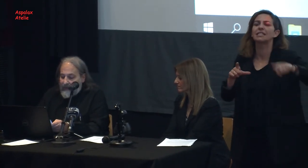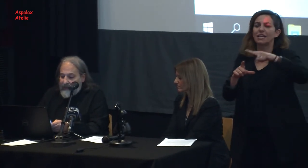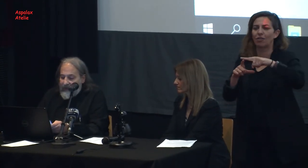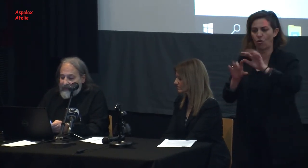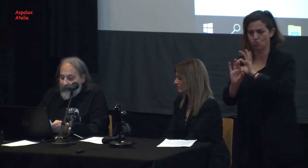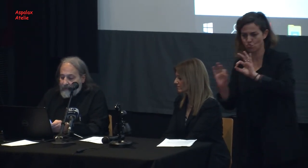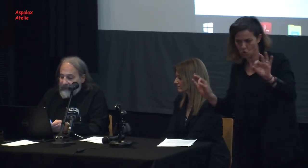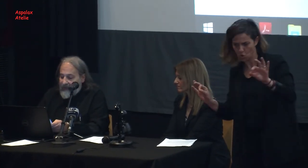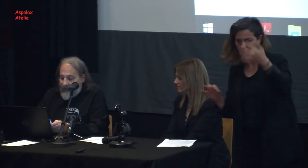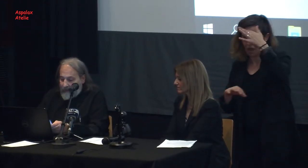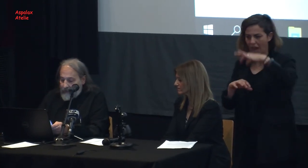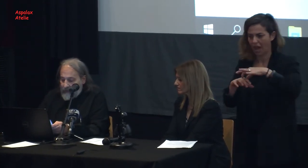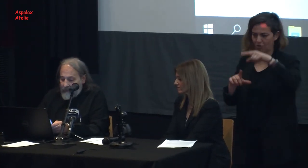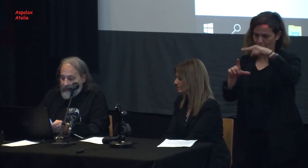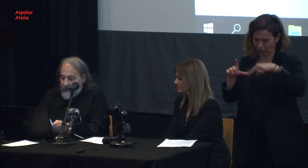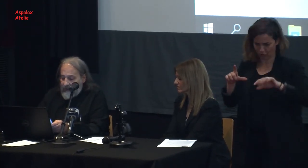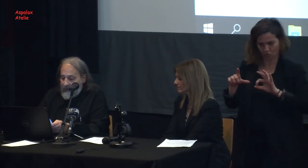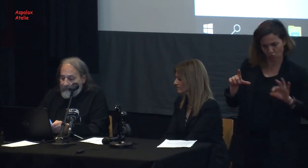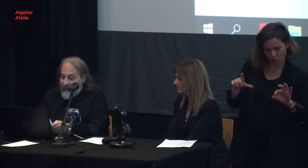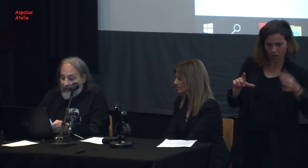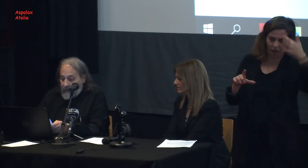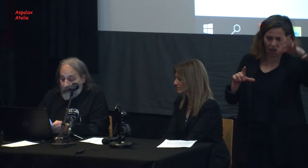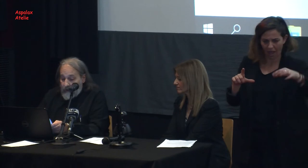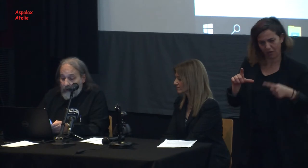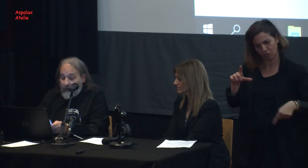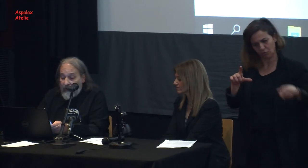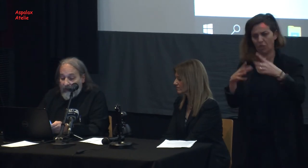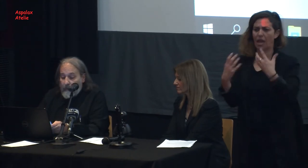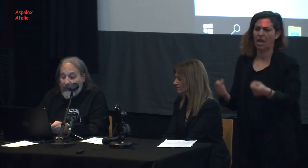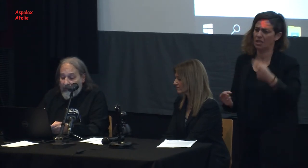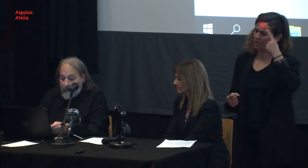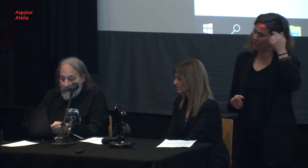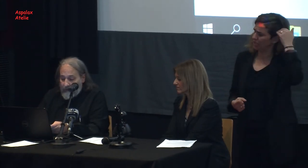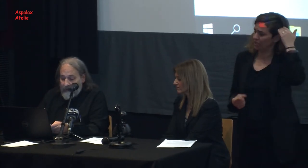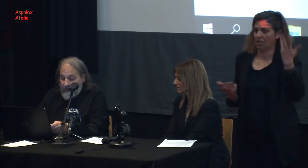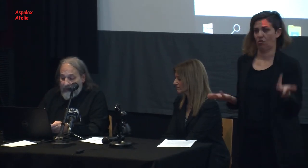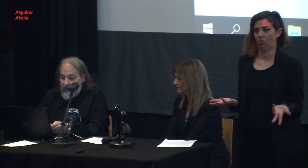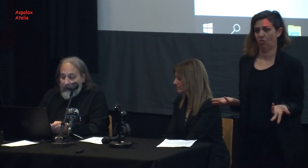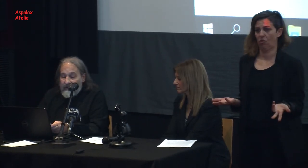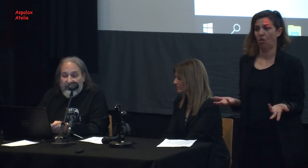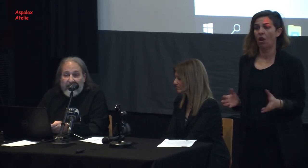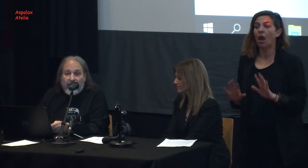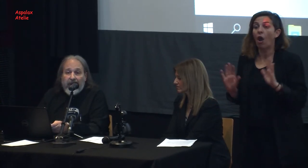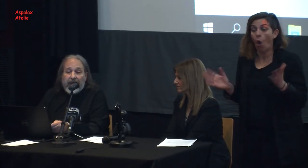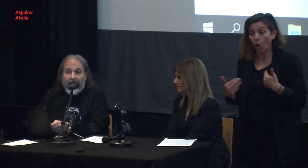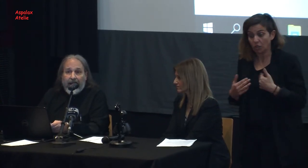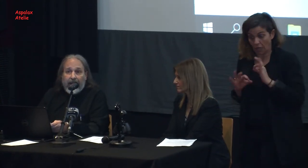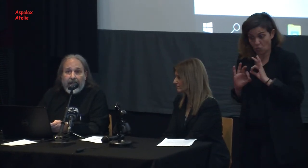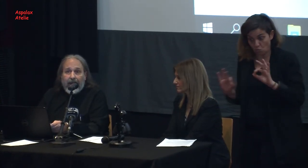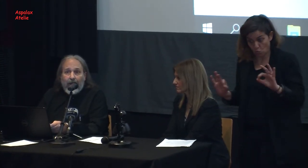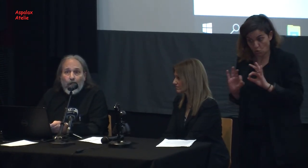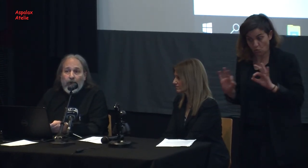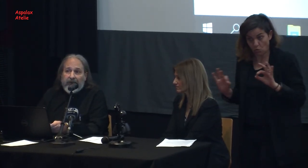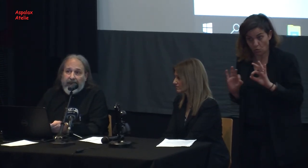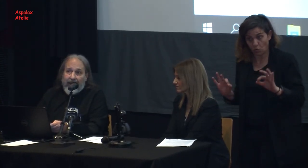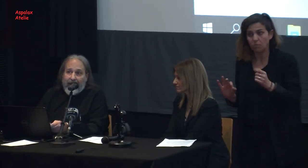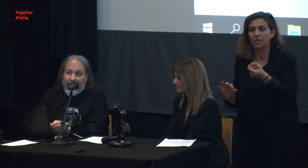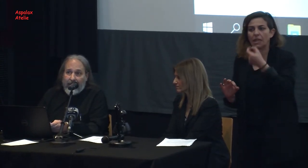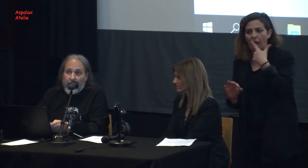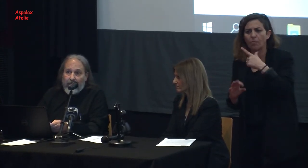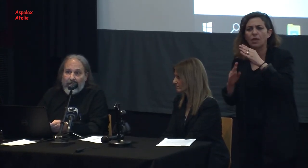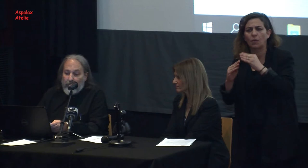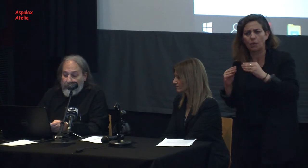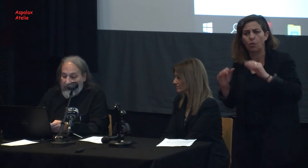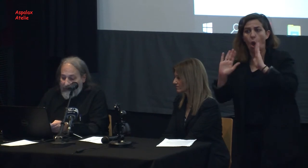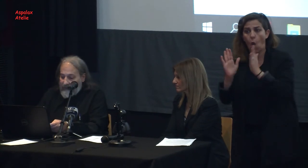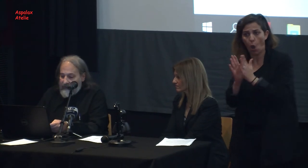με κάνετε να αισθάνομαι σαν άρρωστος, παρεκτός όταν έχω πανικούς. Δεν βοηθάει ό,τι και να